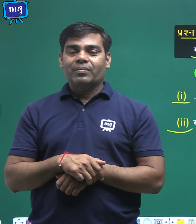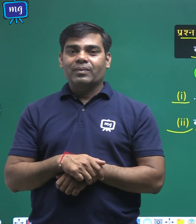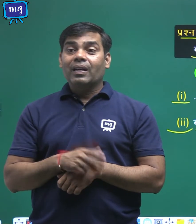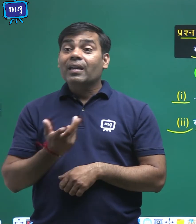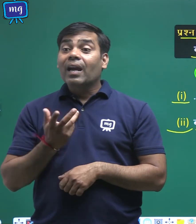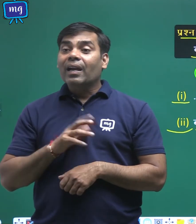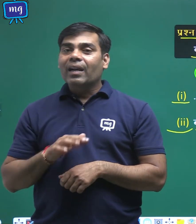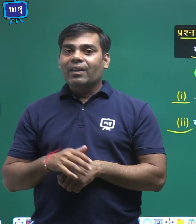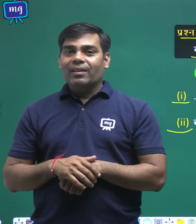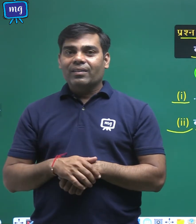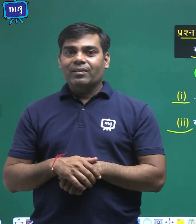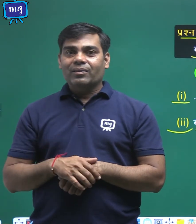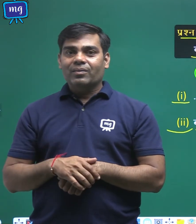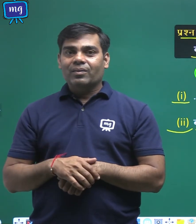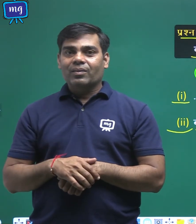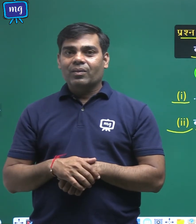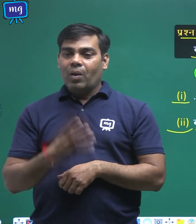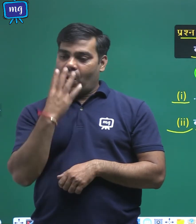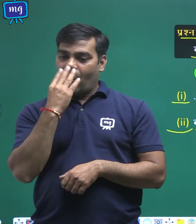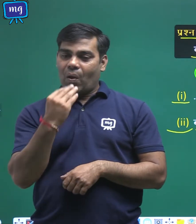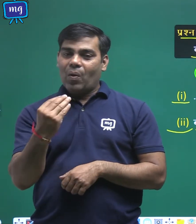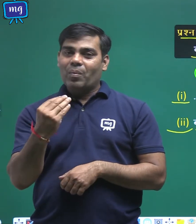क्या आएगा? लोमड़,